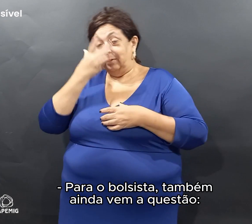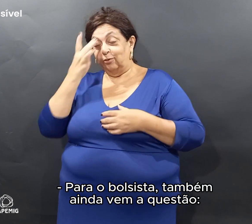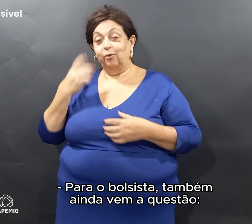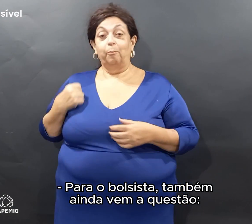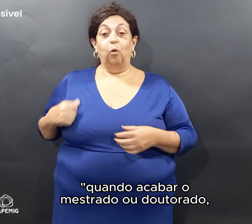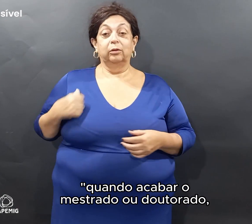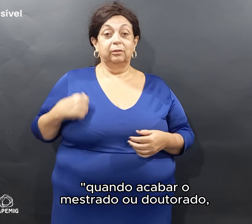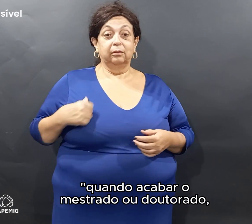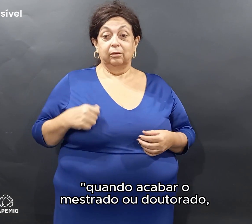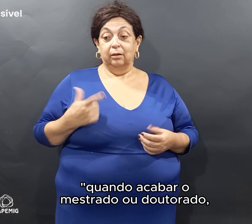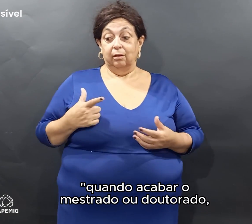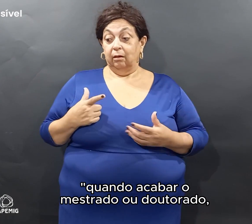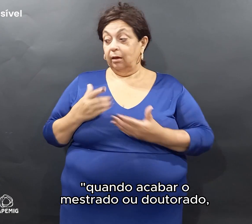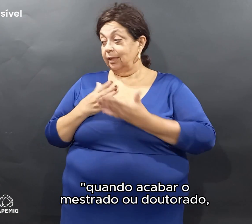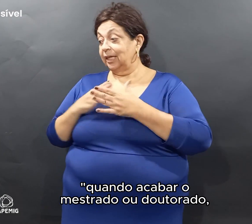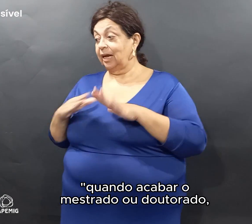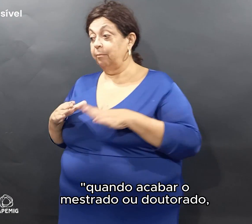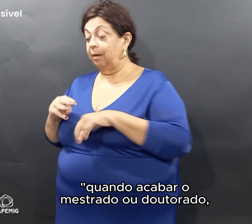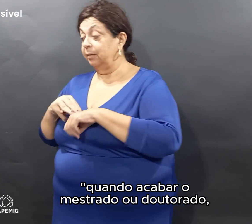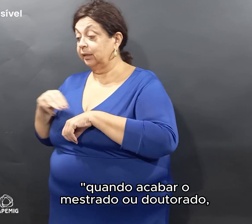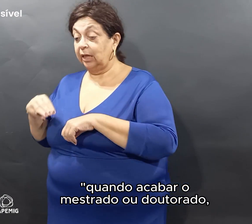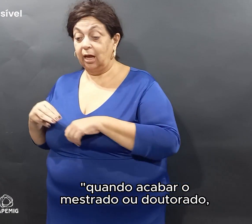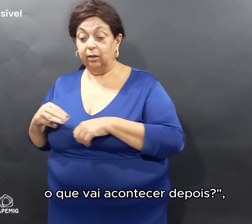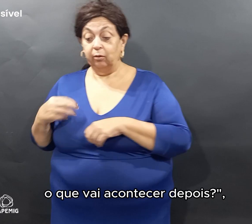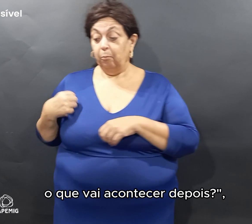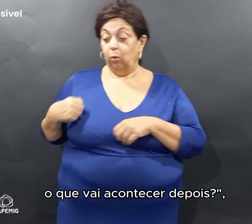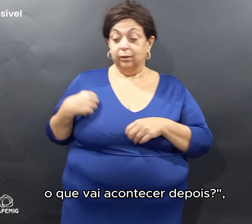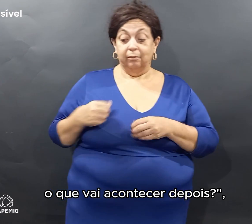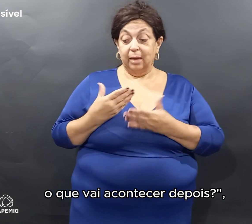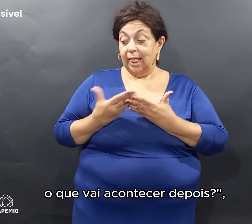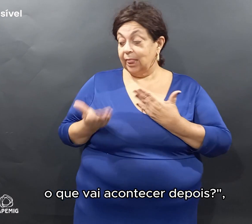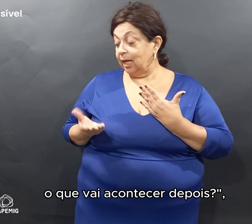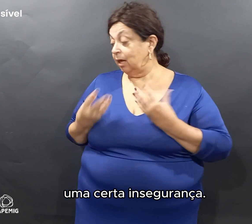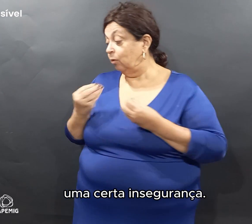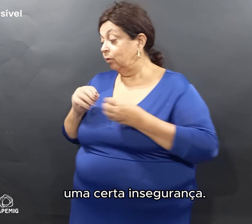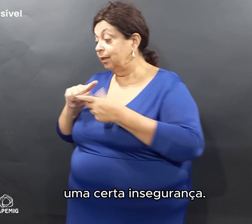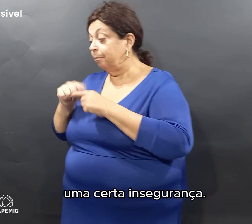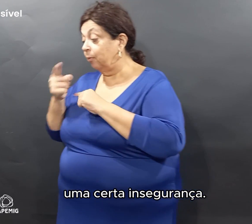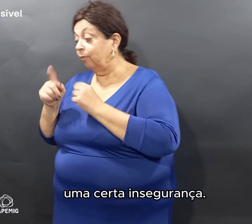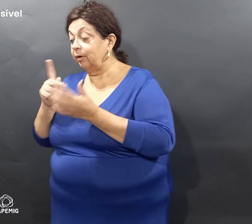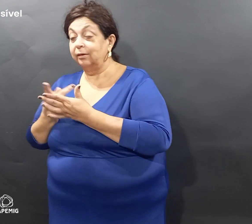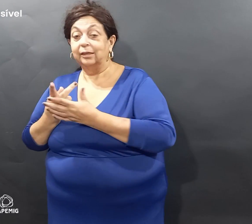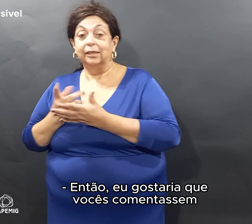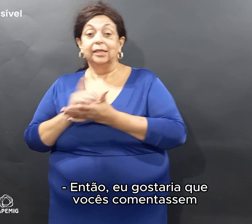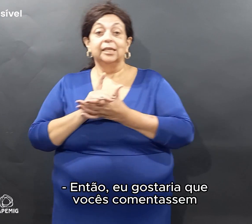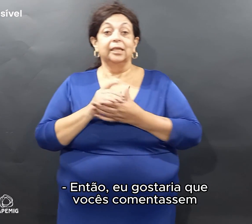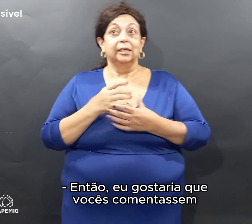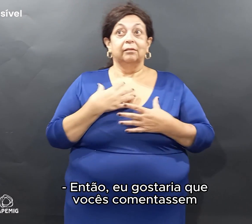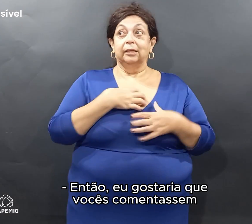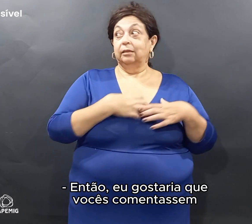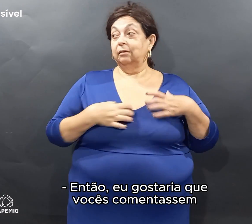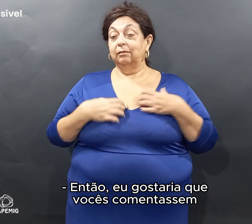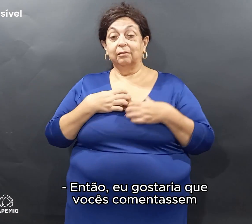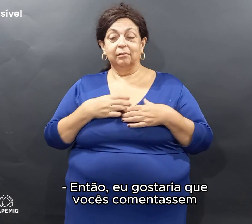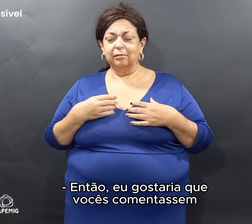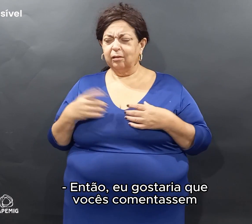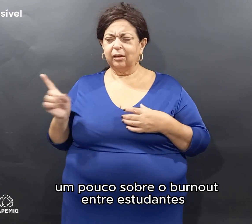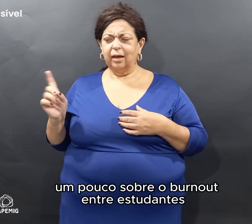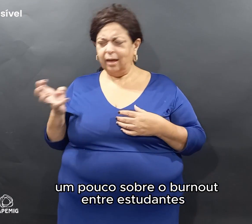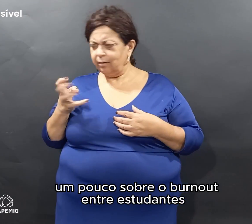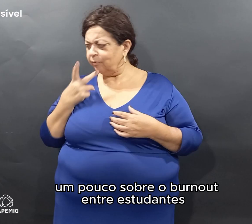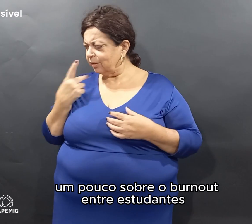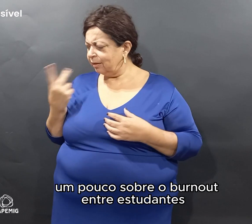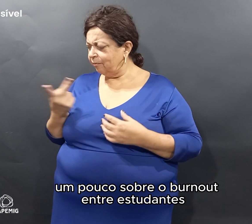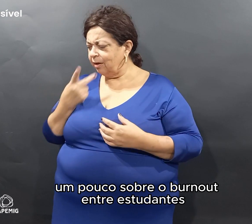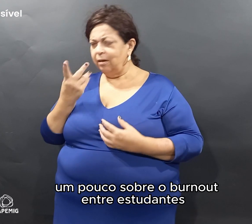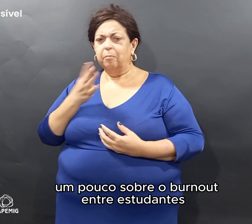também ainda vem a questão, quando acabar o mestrado ou o doutorado, o que vai acontecer depois, né, uma certa insegurança. Então, eu gostaria que vocês comentassem um